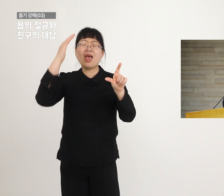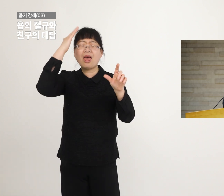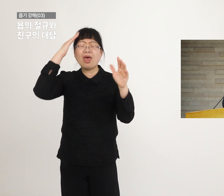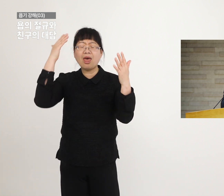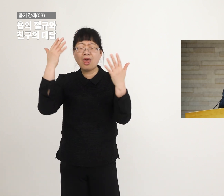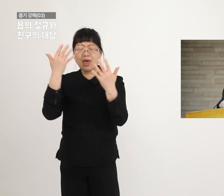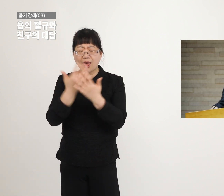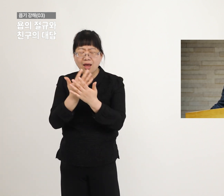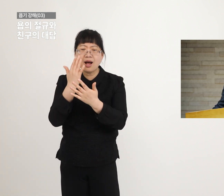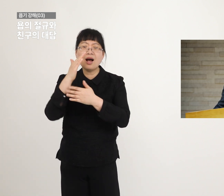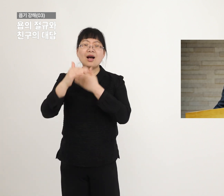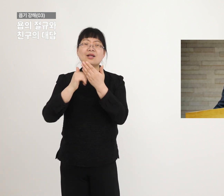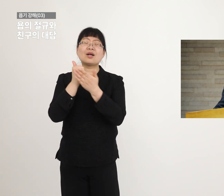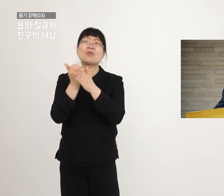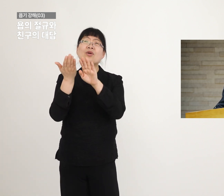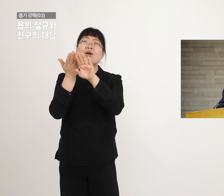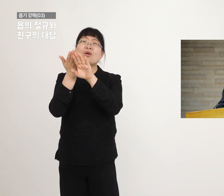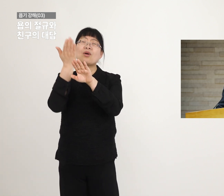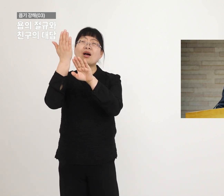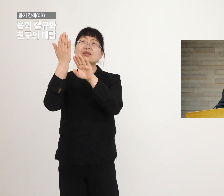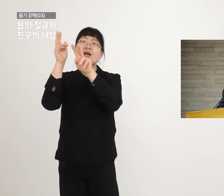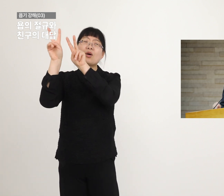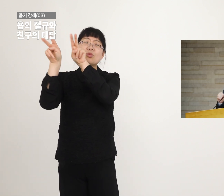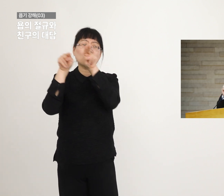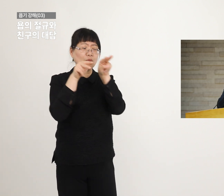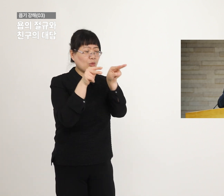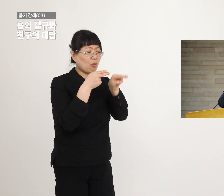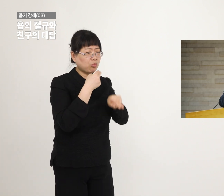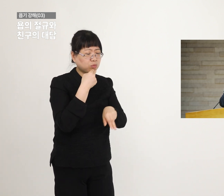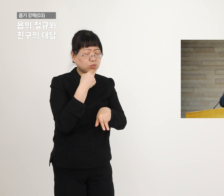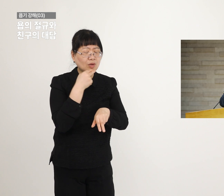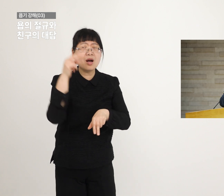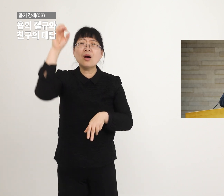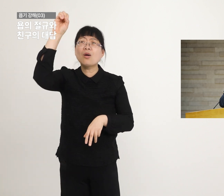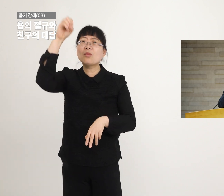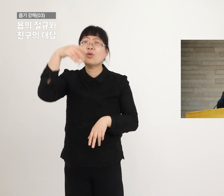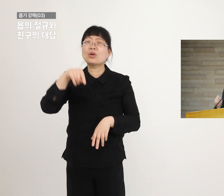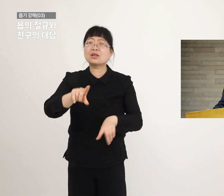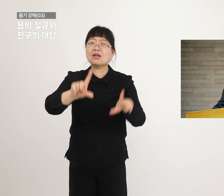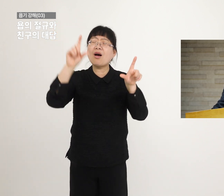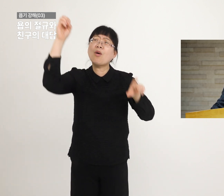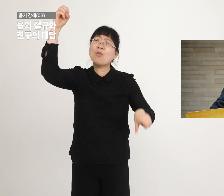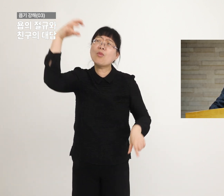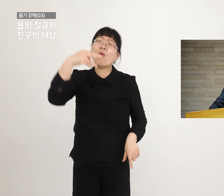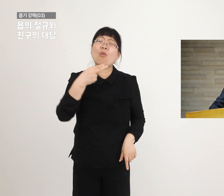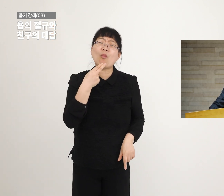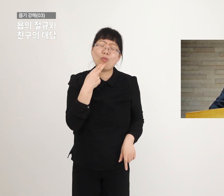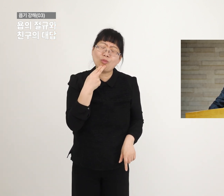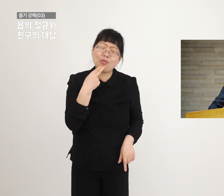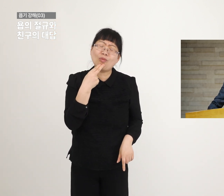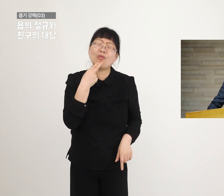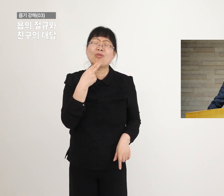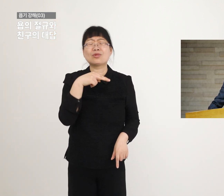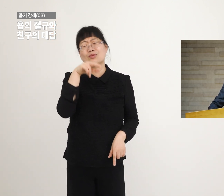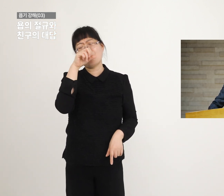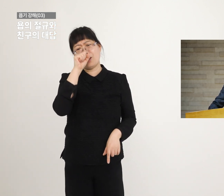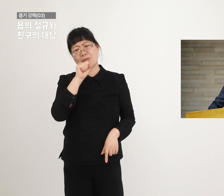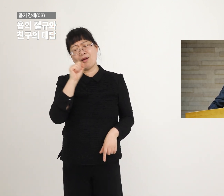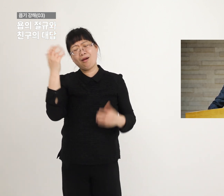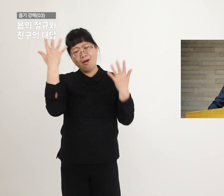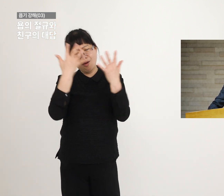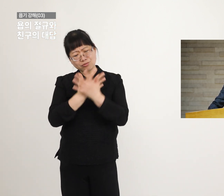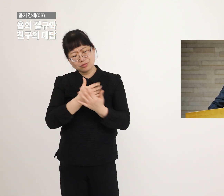캄캄하였더라면 하나님이 위에서 돌아보지 아니하셨더라면 빛도 그날을 비추지 않았더라면